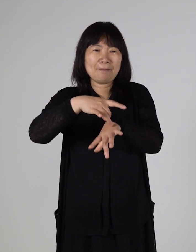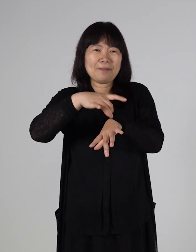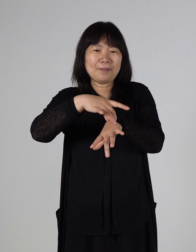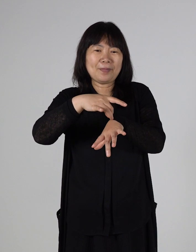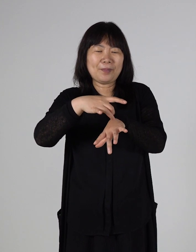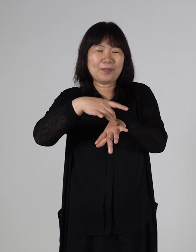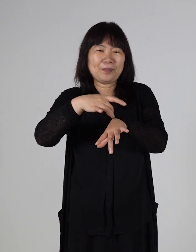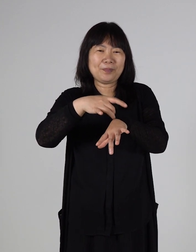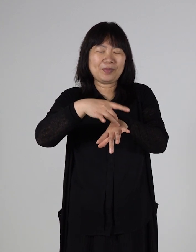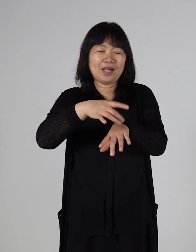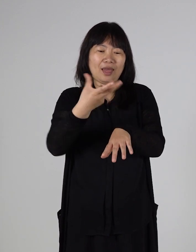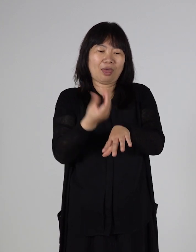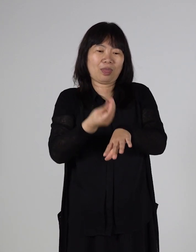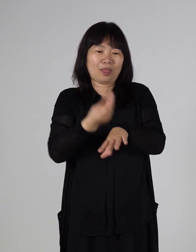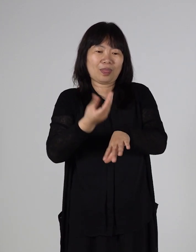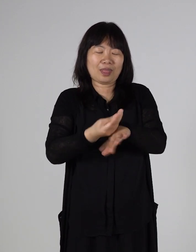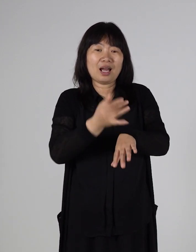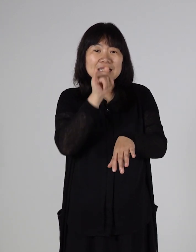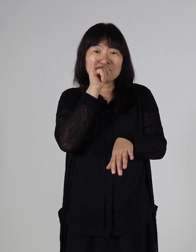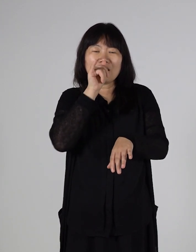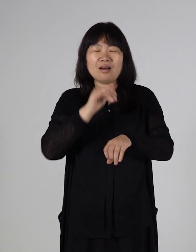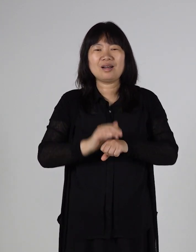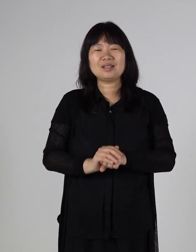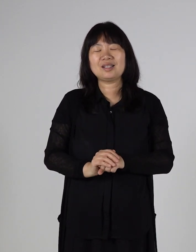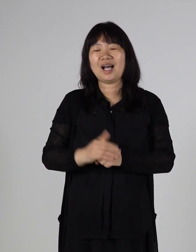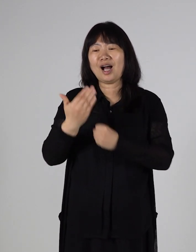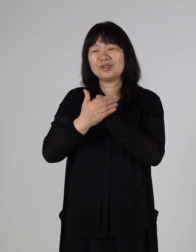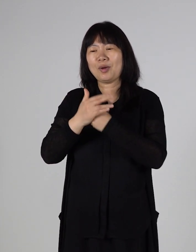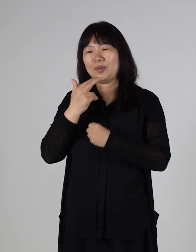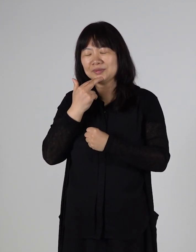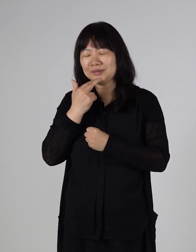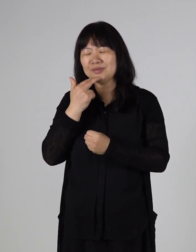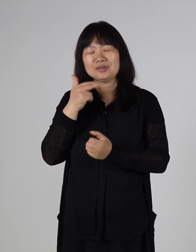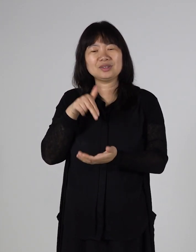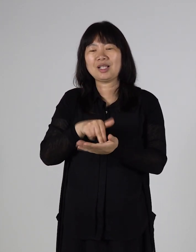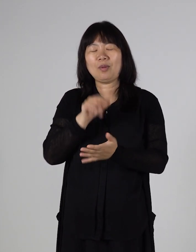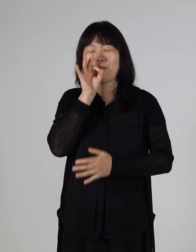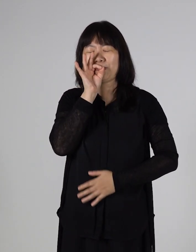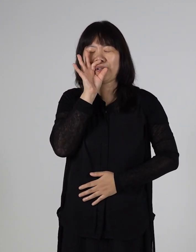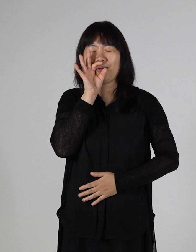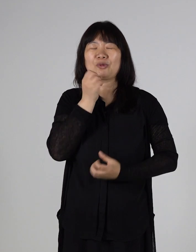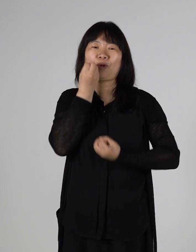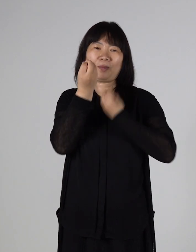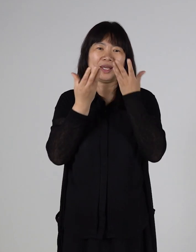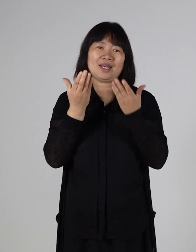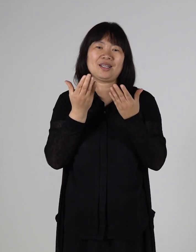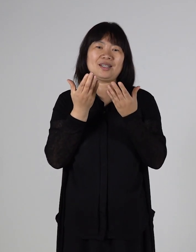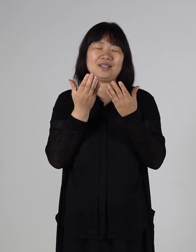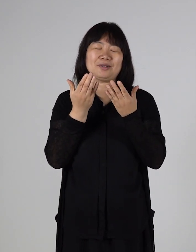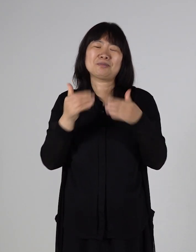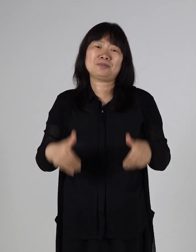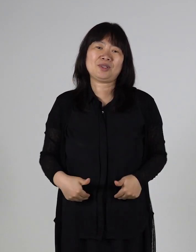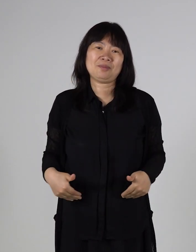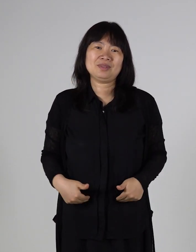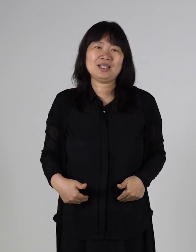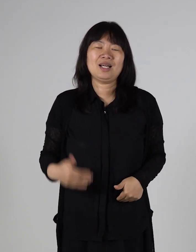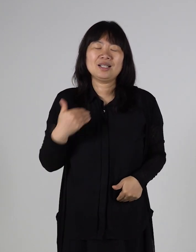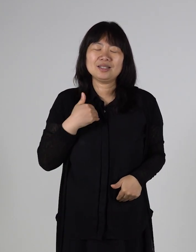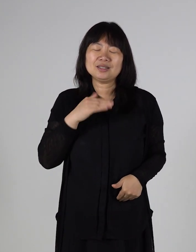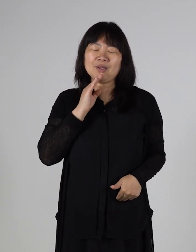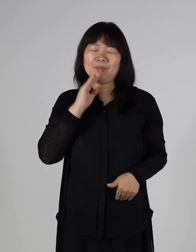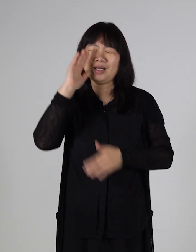배어 있어서 정말 은혜 없이는 설 수 없다는 고백. 나는 정말 하나님 앞에